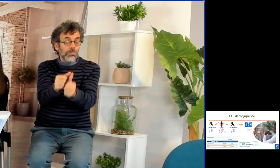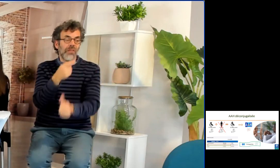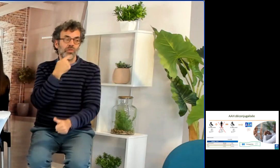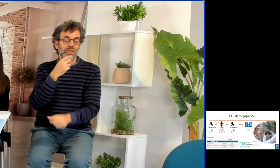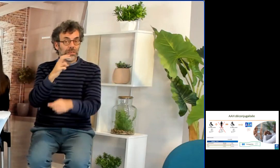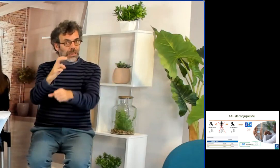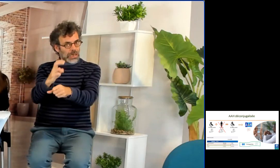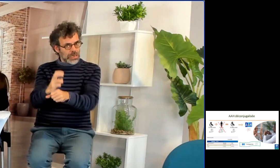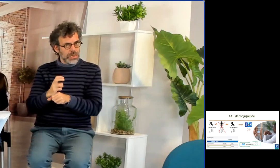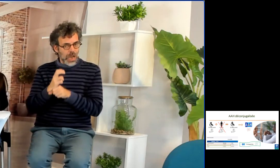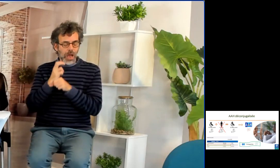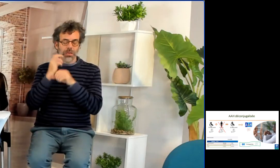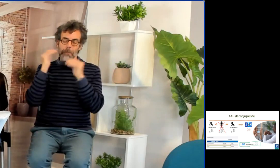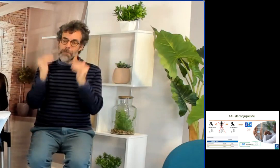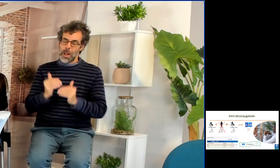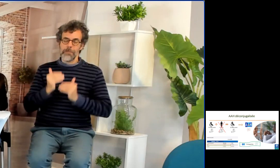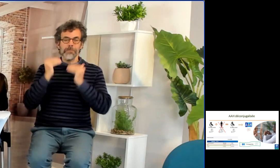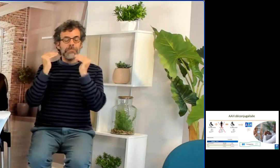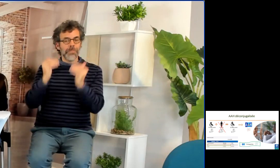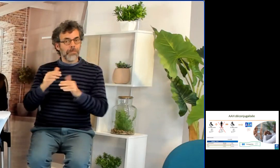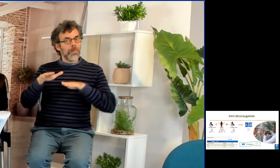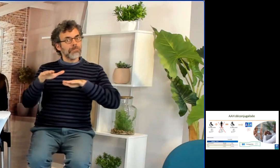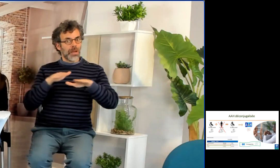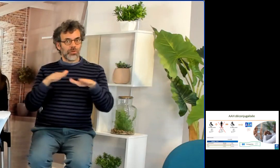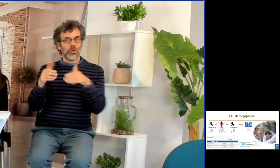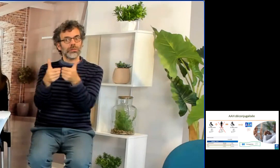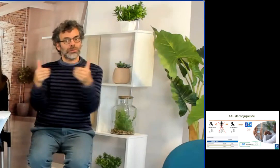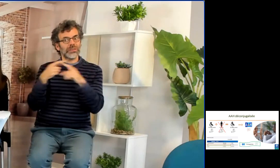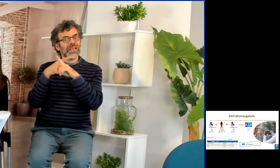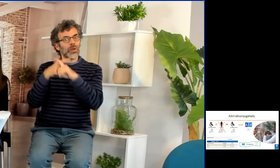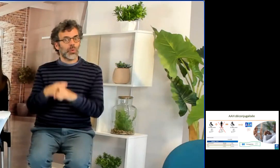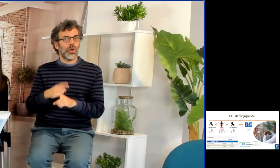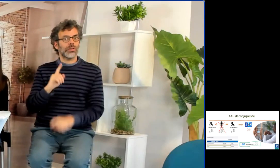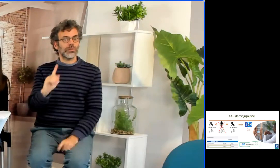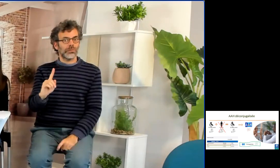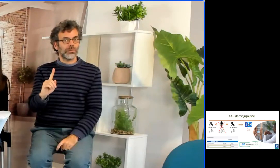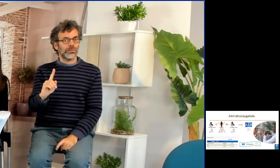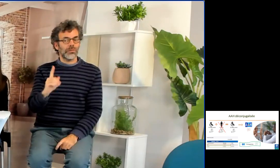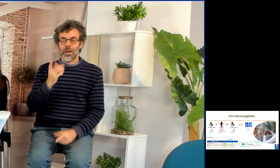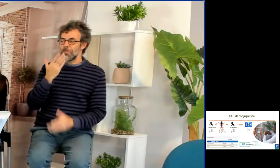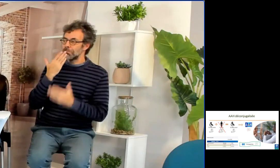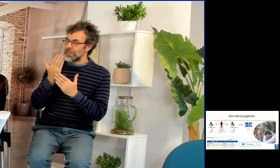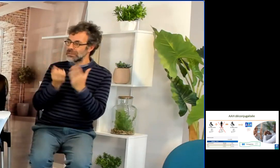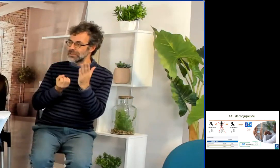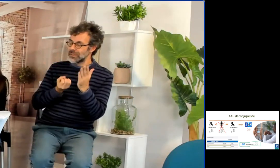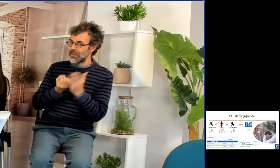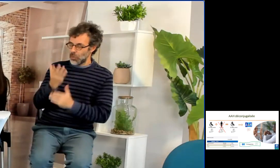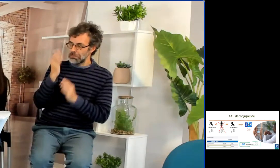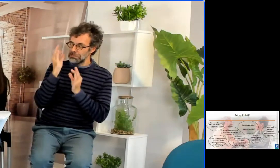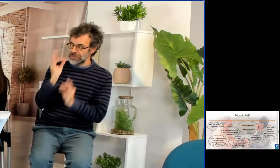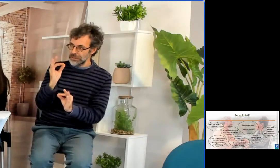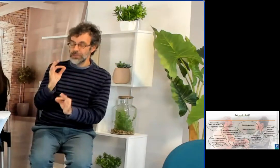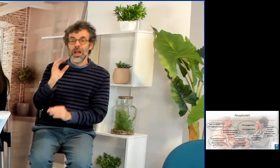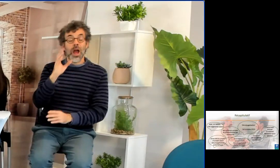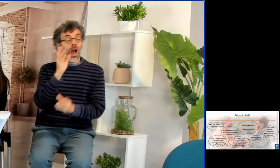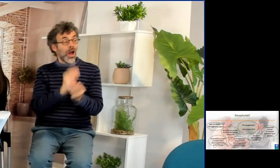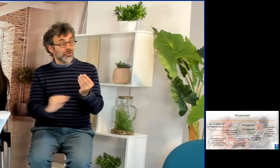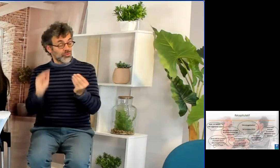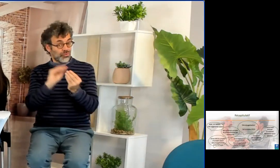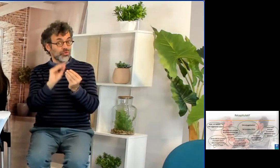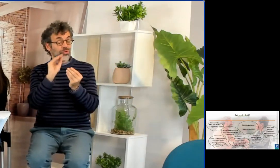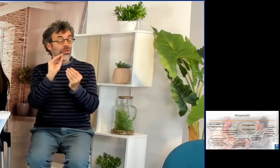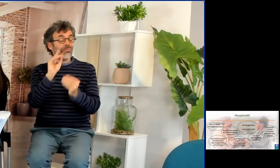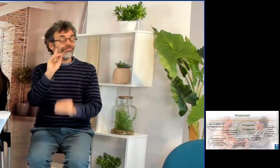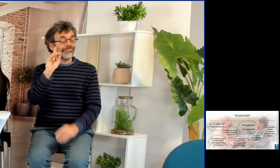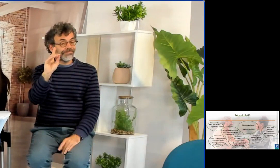déconjugalisé. Tu as bien fait d'apporter ces précisions. Et j'en profite alors pour apporter une autre précision importante. Cette réforme